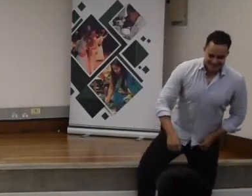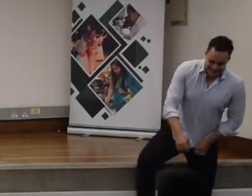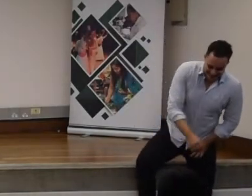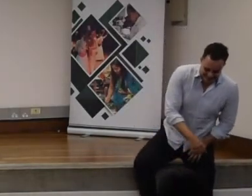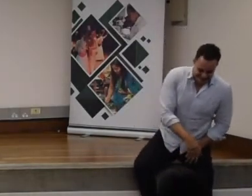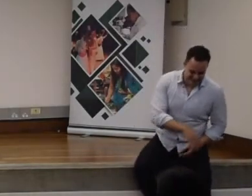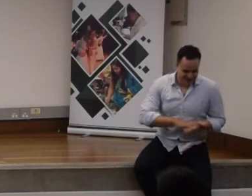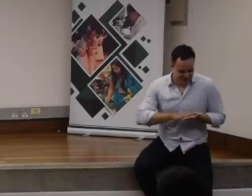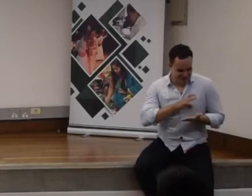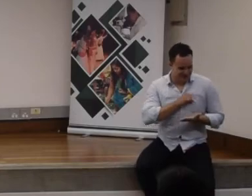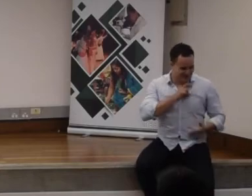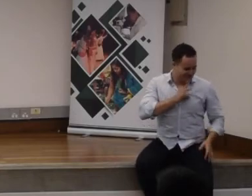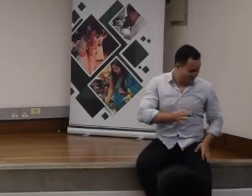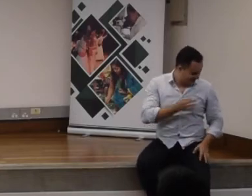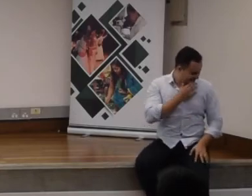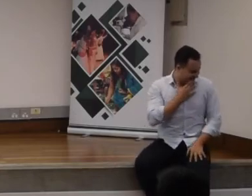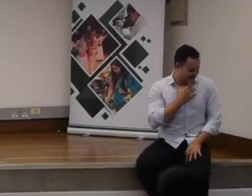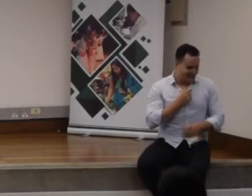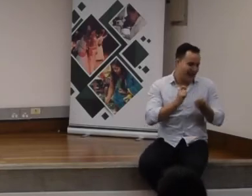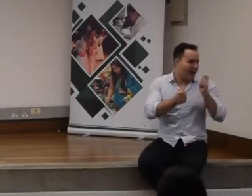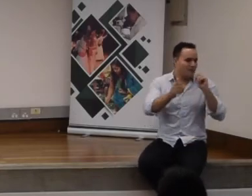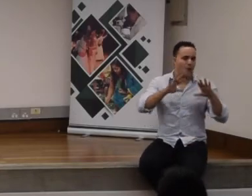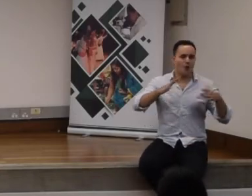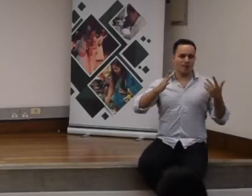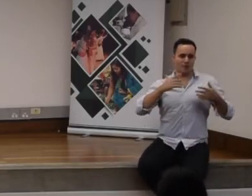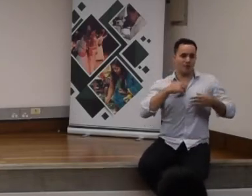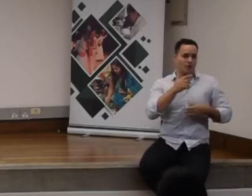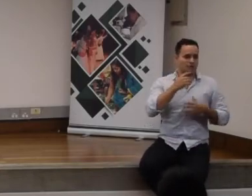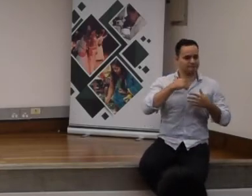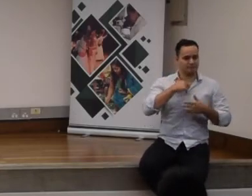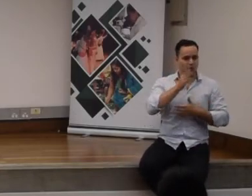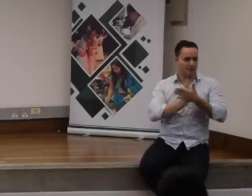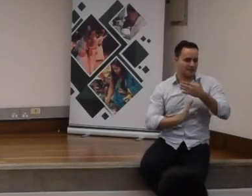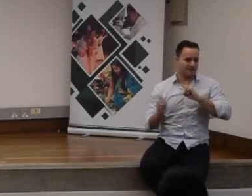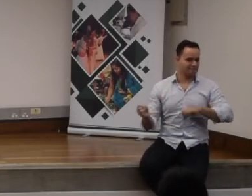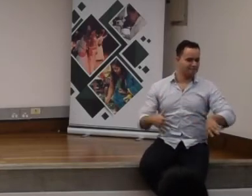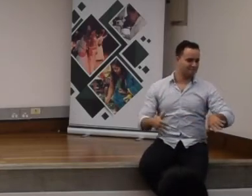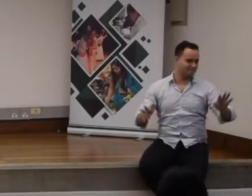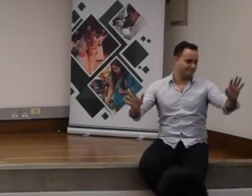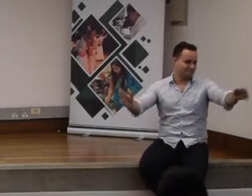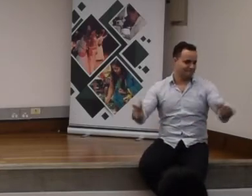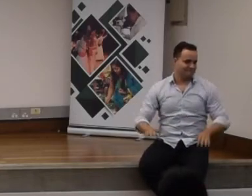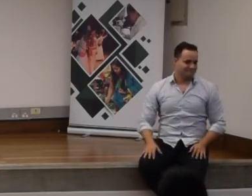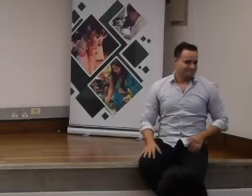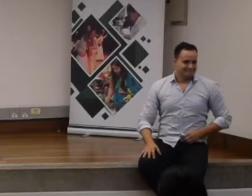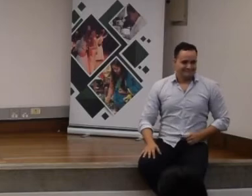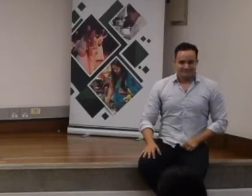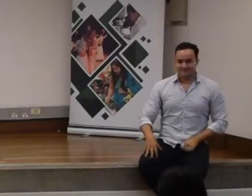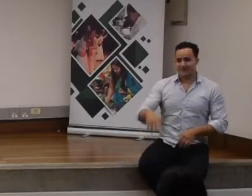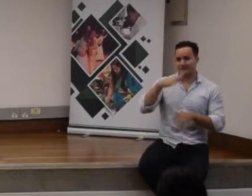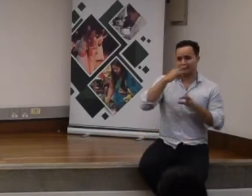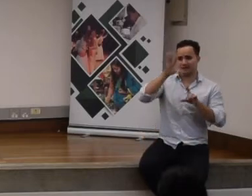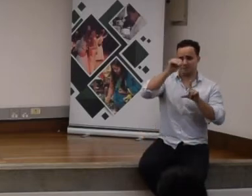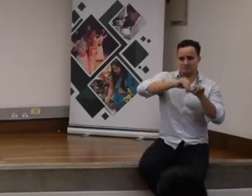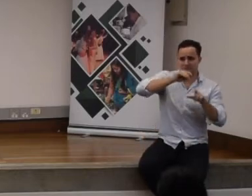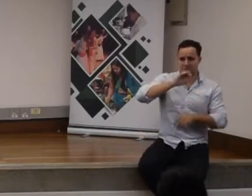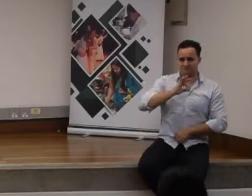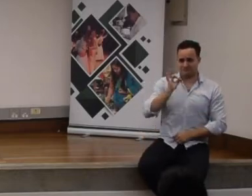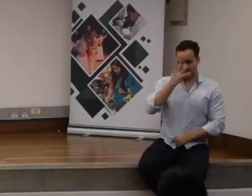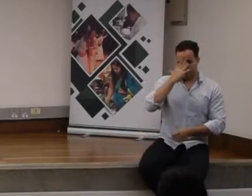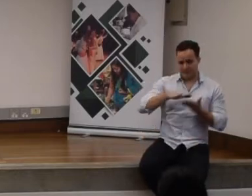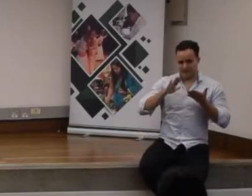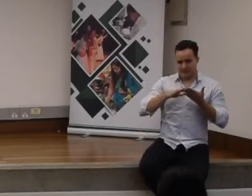la descripción del modelo de regionalización de la Universidad de Antioquia. Me disculpo por no tener una presentación, pero habíamos concertado que era